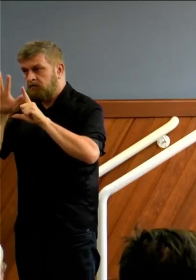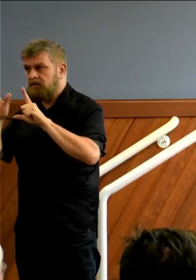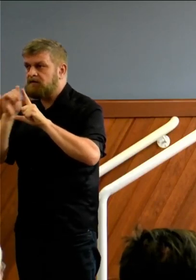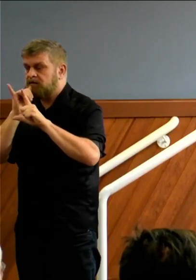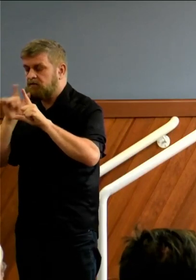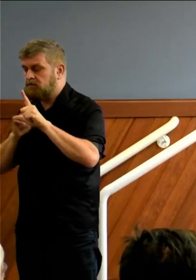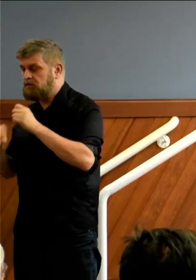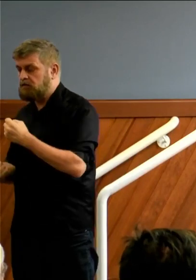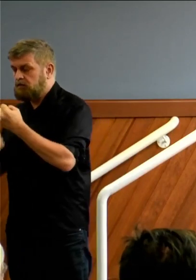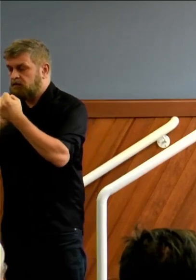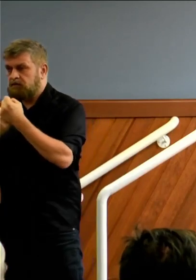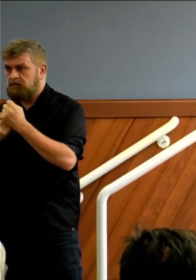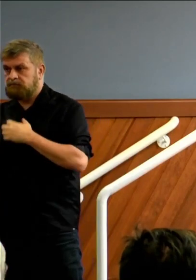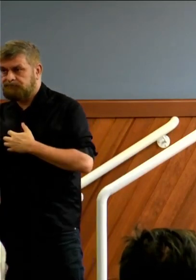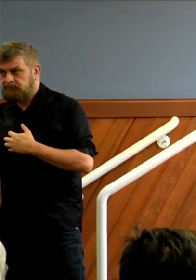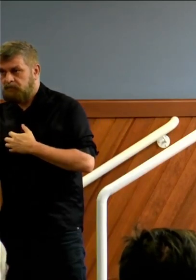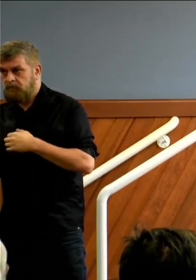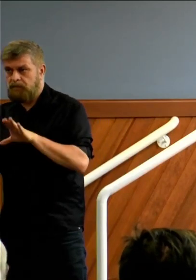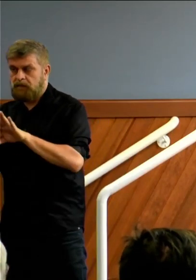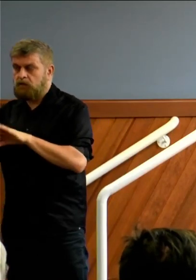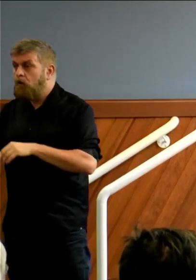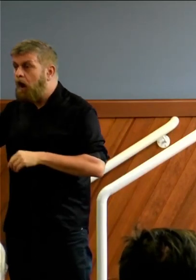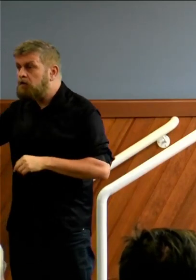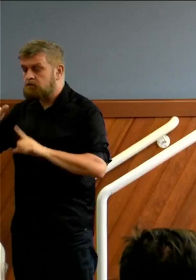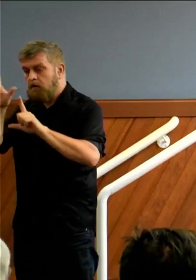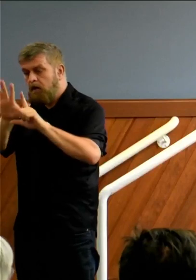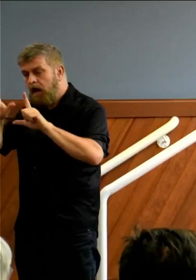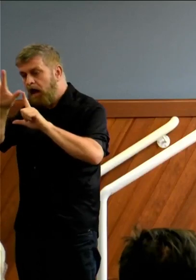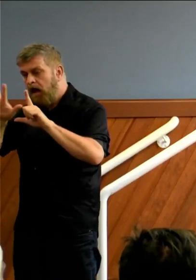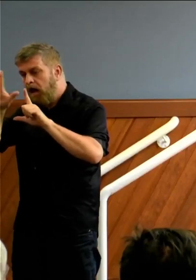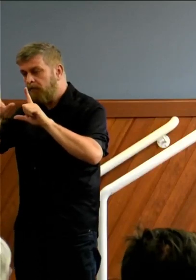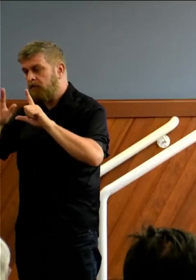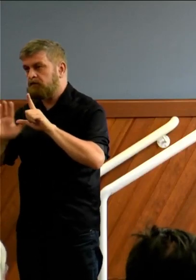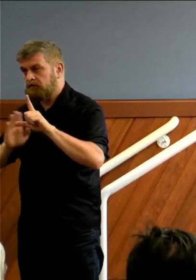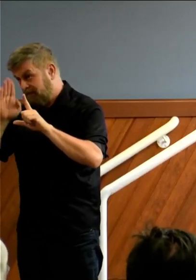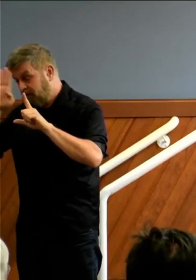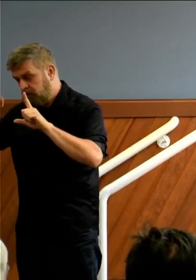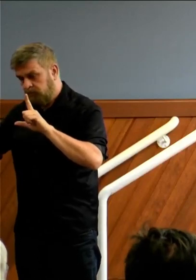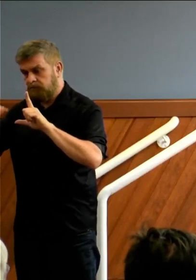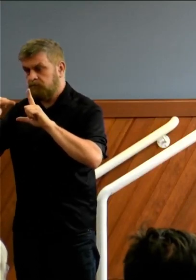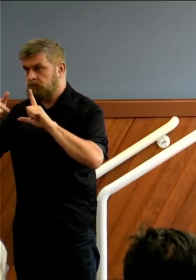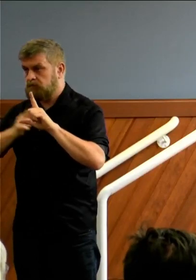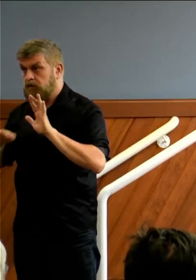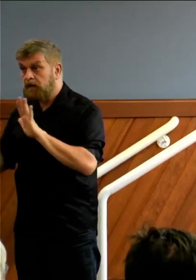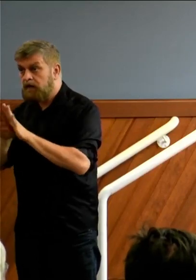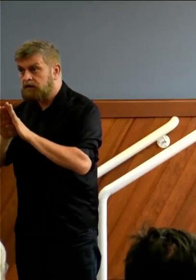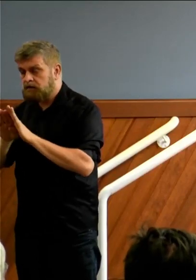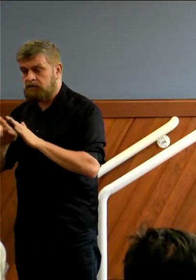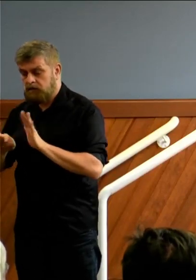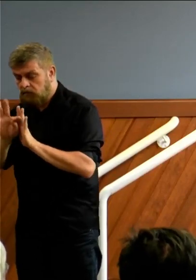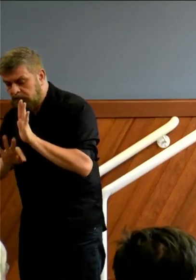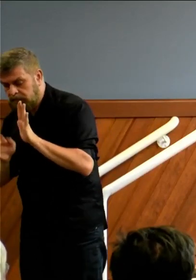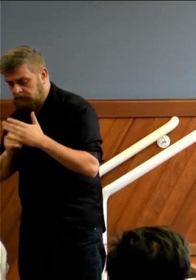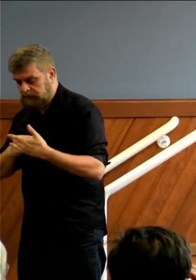exemplo, quando eu tenho suportes secundários, né? Não é só a imagem ou o suporte primário que está colado, é o cartão também. Ah, mas